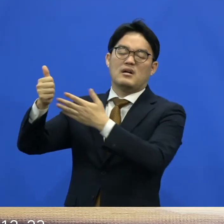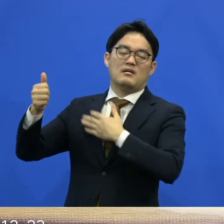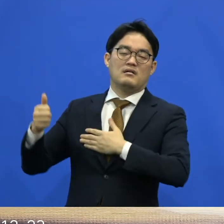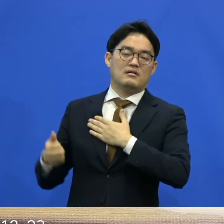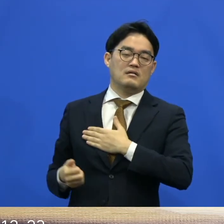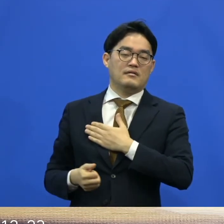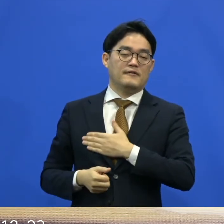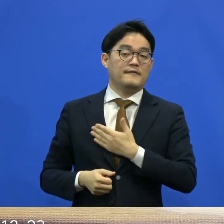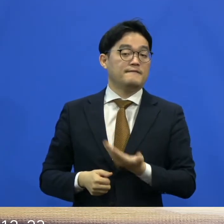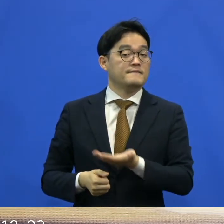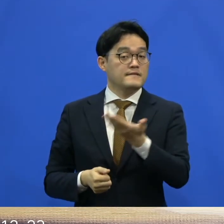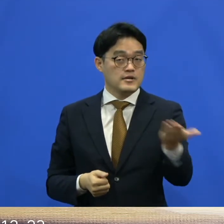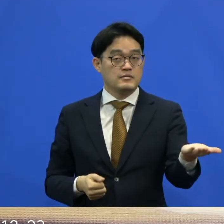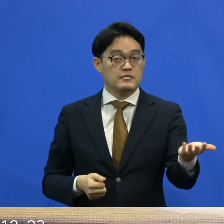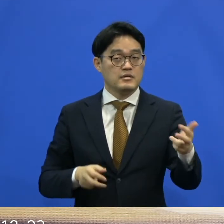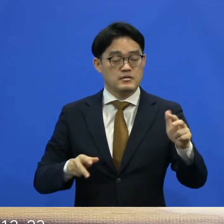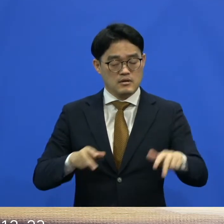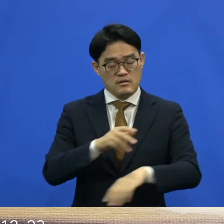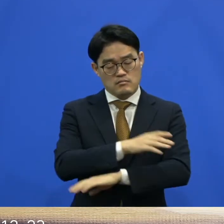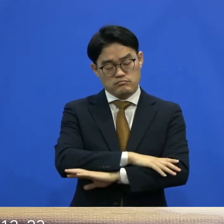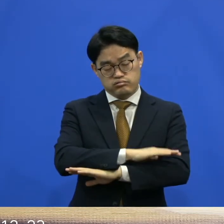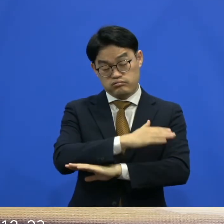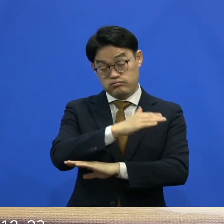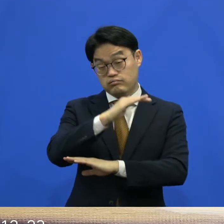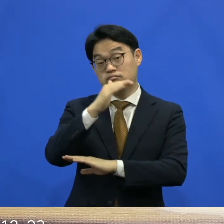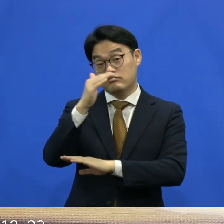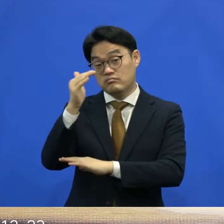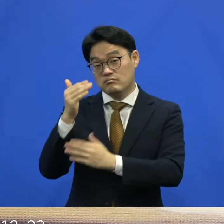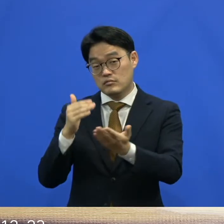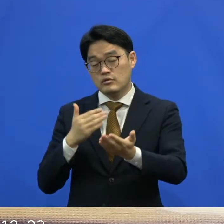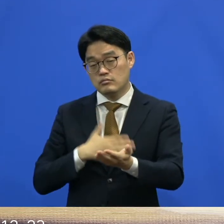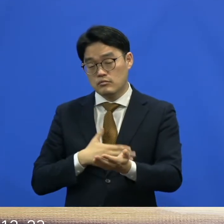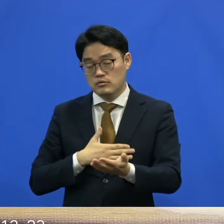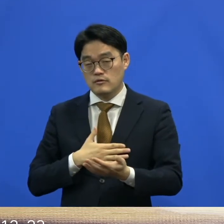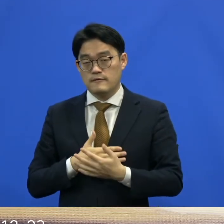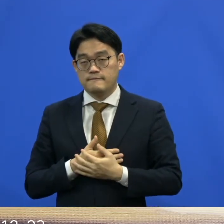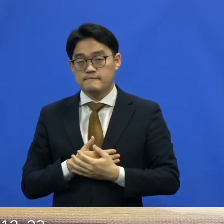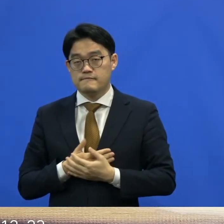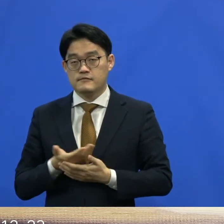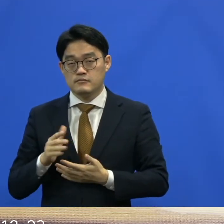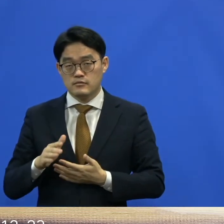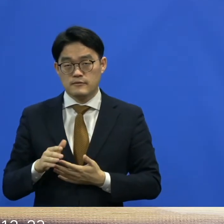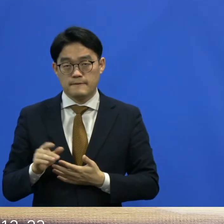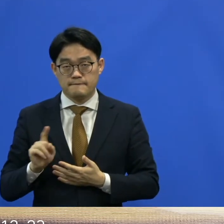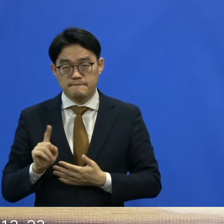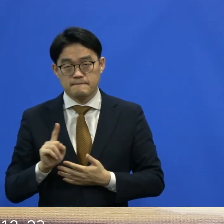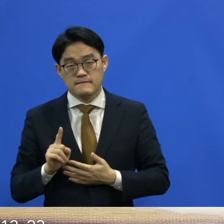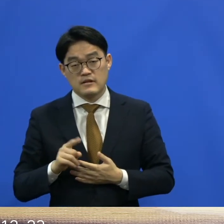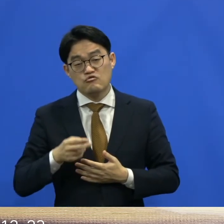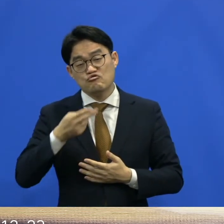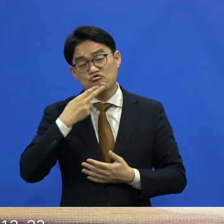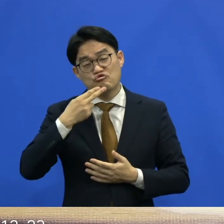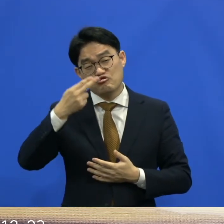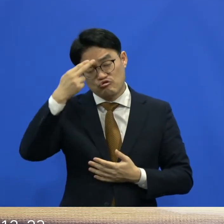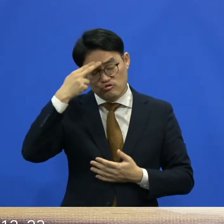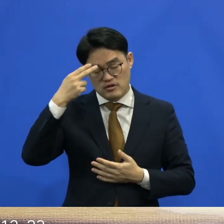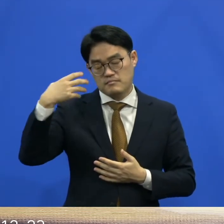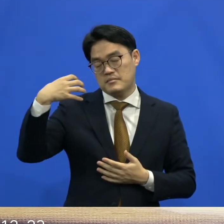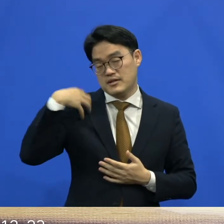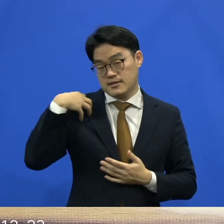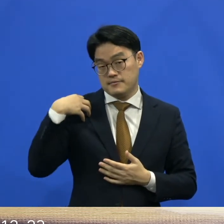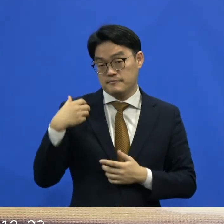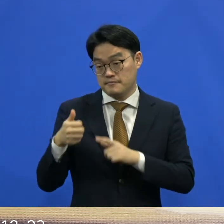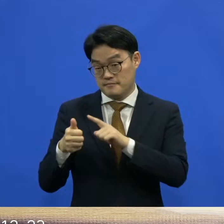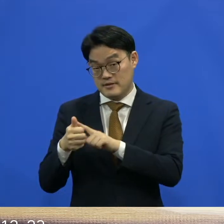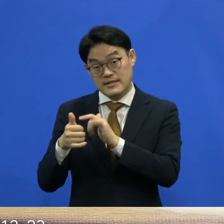여러분, 이야기의 스토리를 조금 앞으로 돌려본다면 금방 알 수 있죠. 술 관원장이 조금이라도 일찍 기억하고 요셉의 감옥에